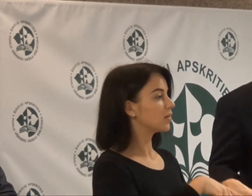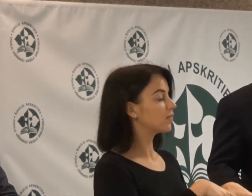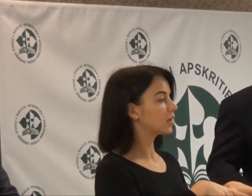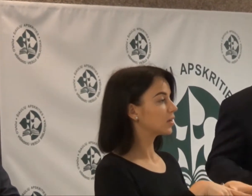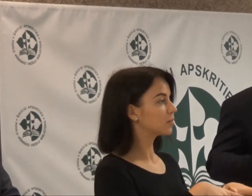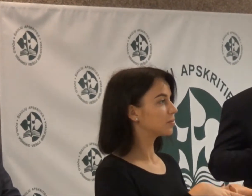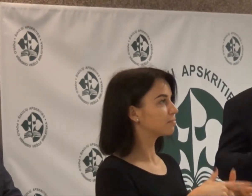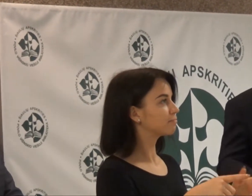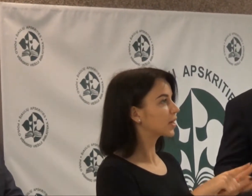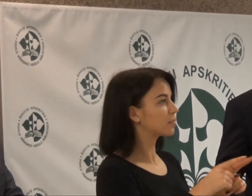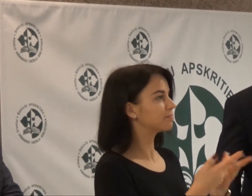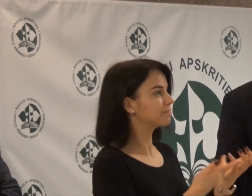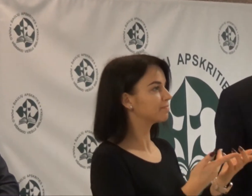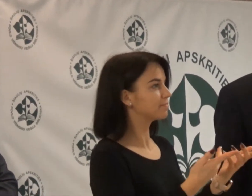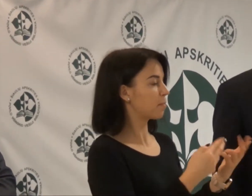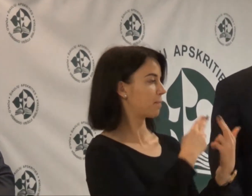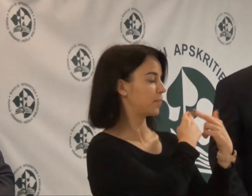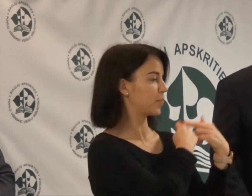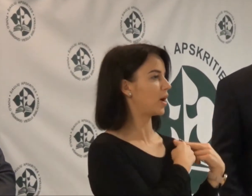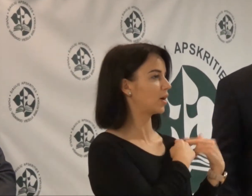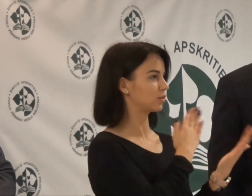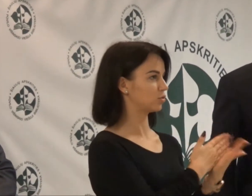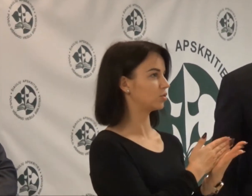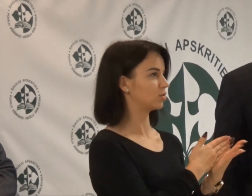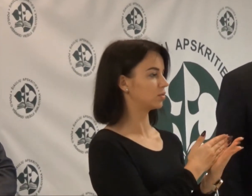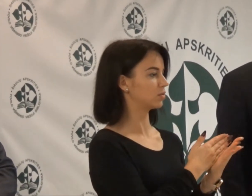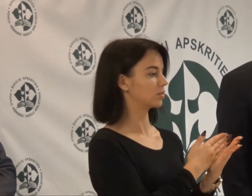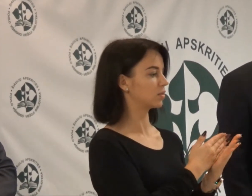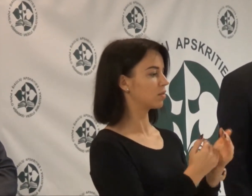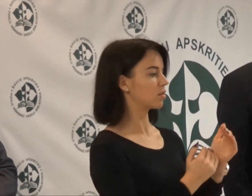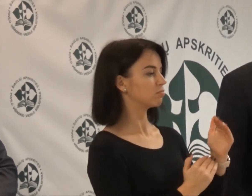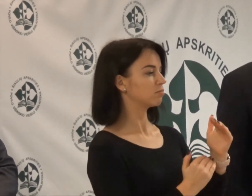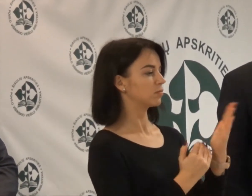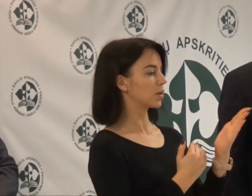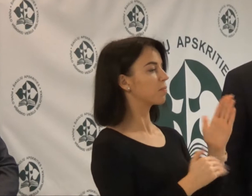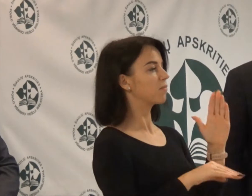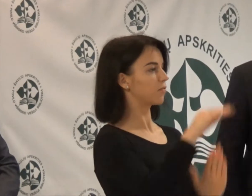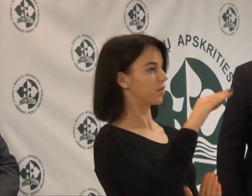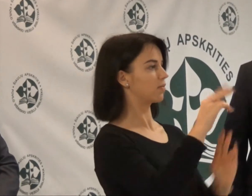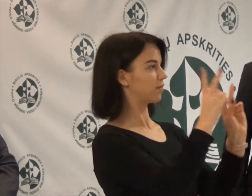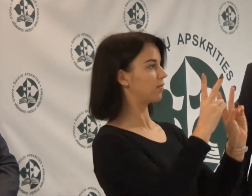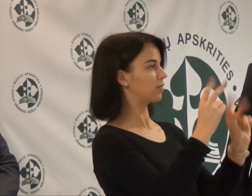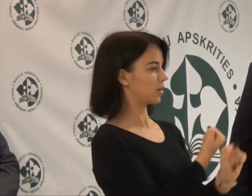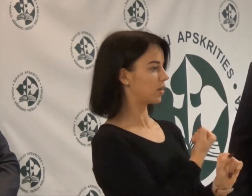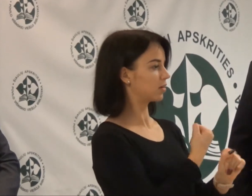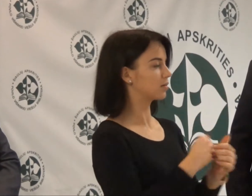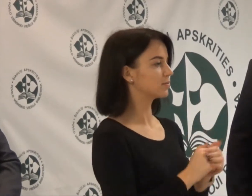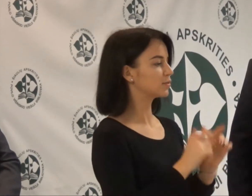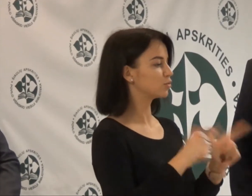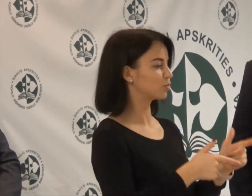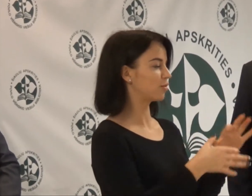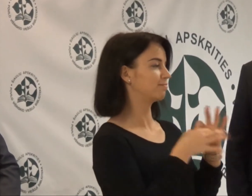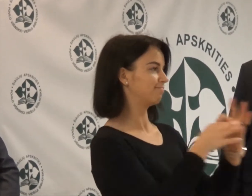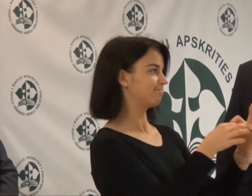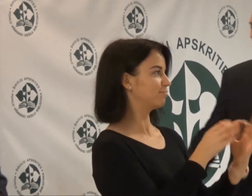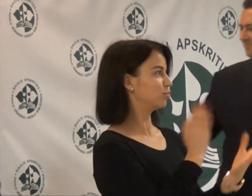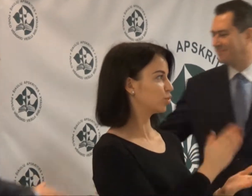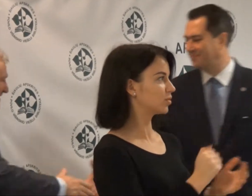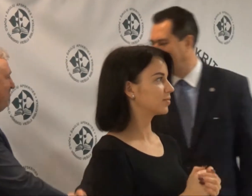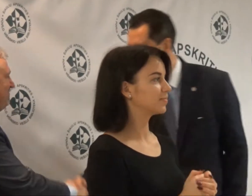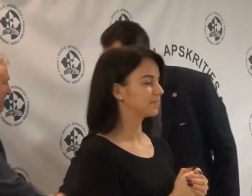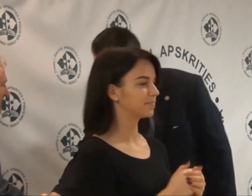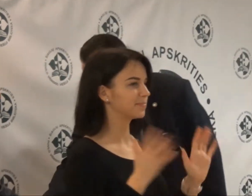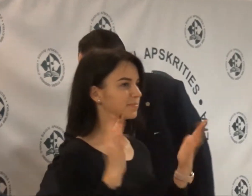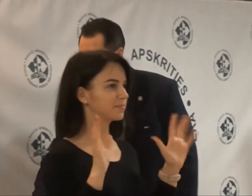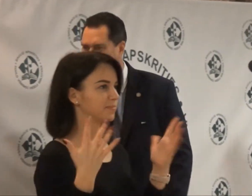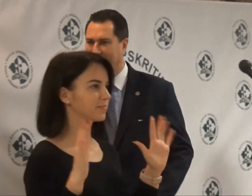tiesiog įpareigota yra tą aukštą kartelį išlaikyti ir tikrai mes būsim jūsų bičiuliai.